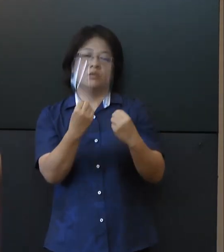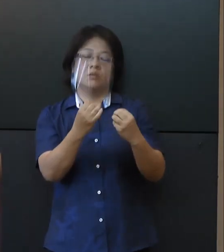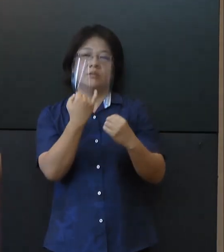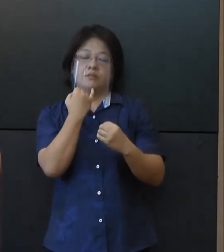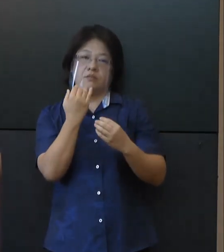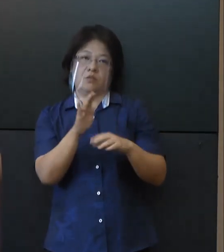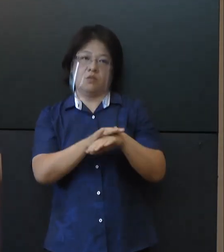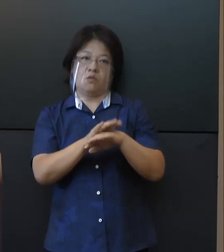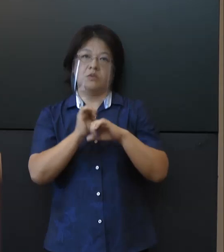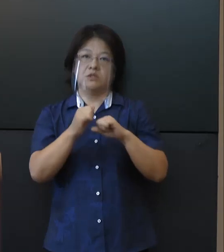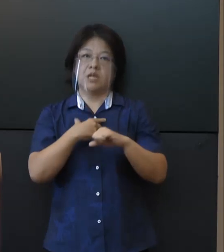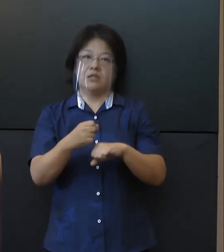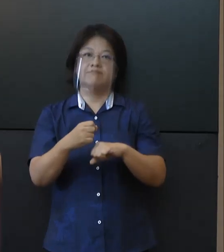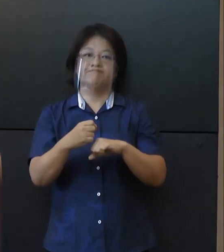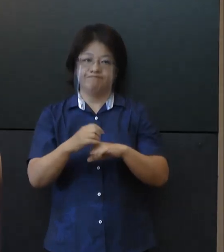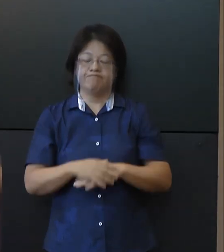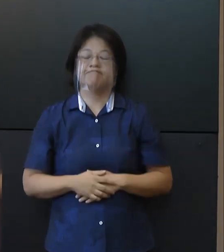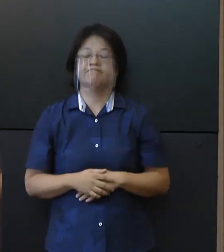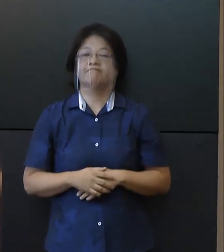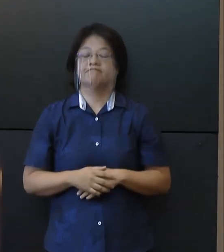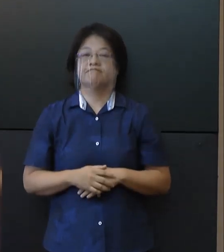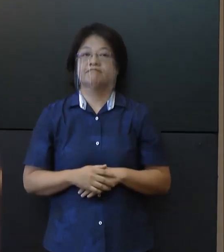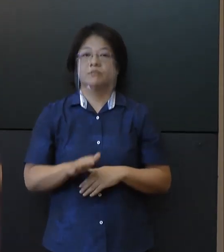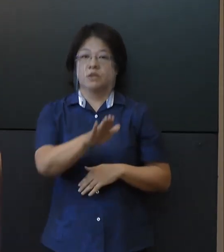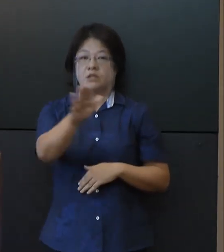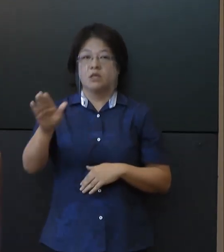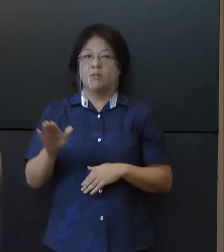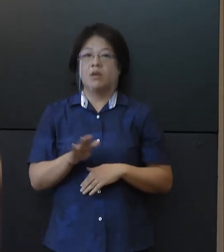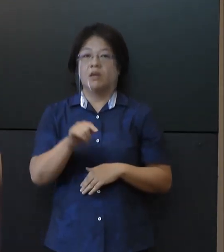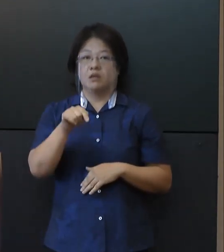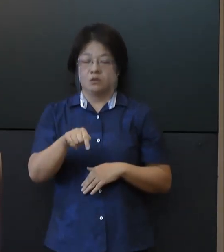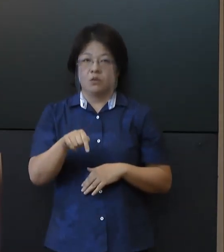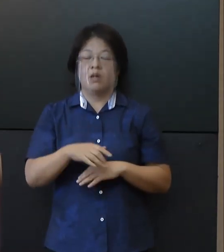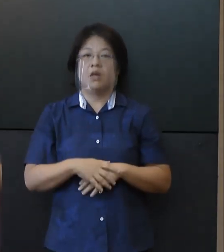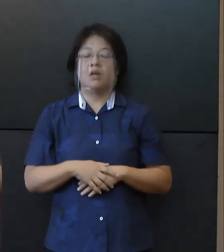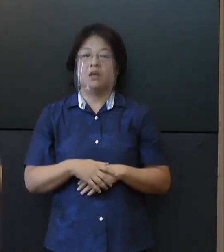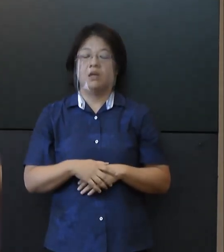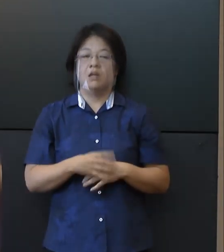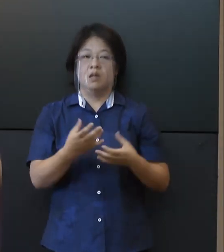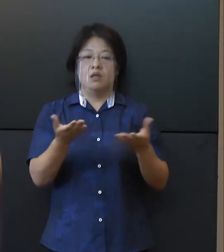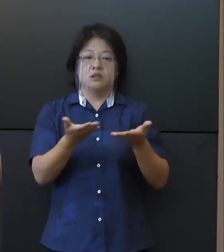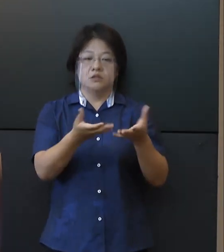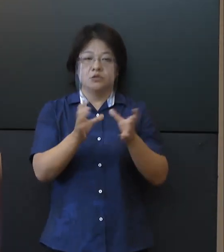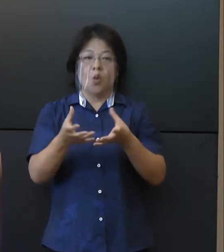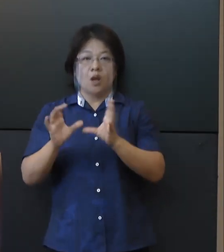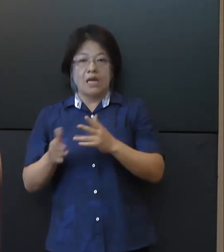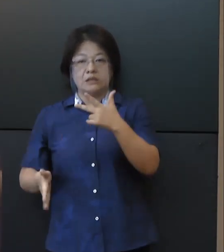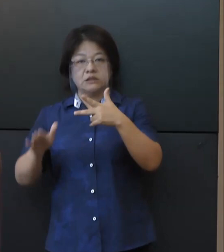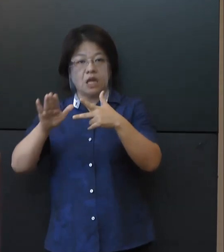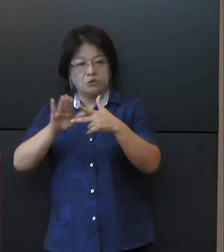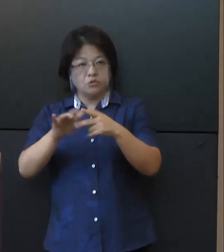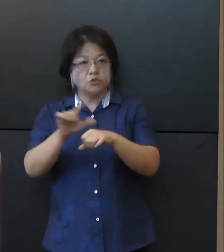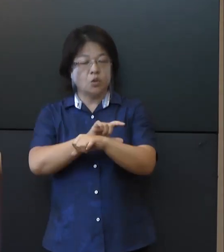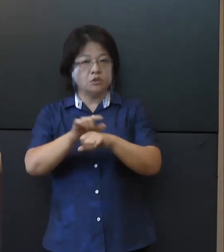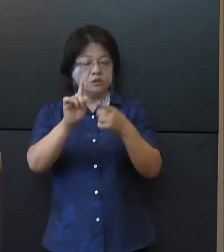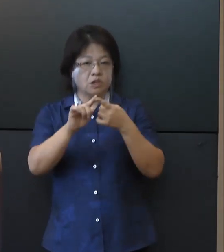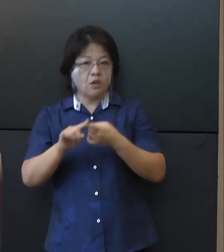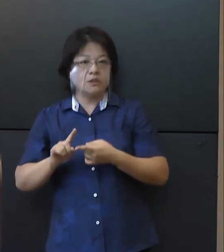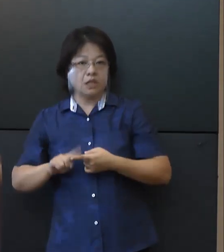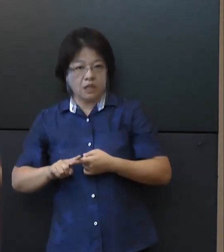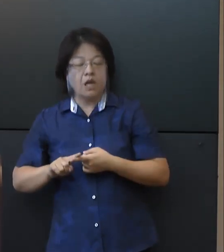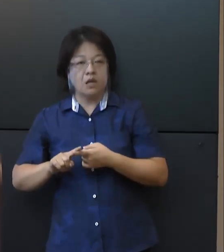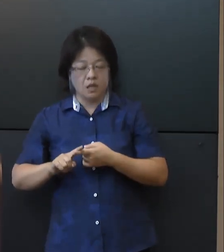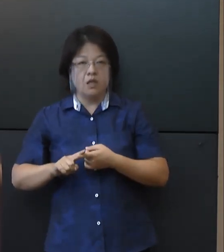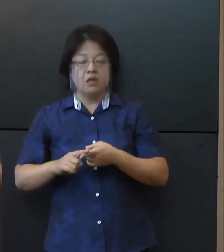者の皆様におかれましては、すでに各業界団体や施設独自のガイドラインを策定され